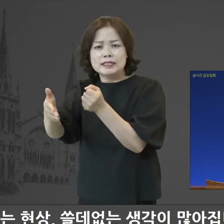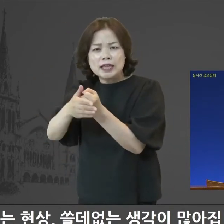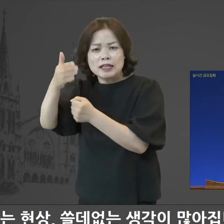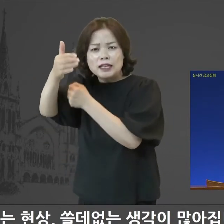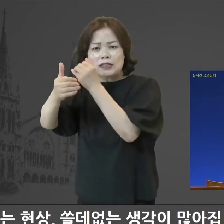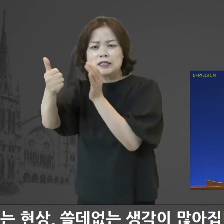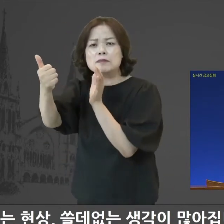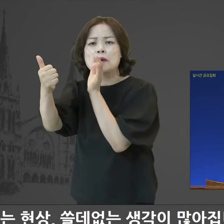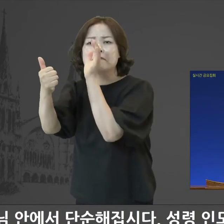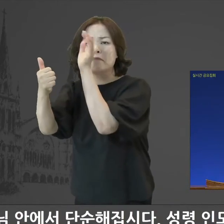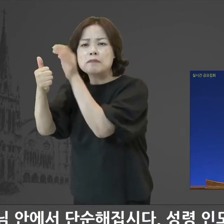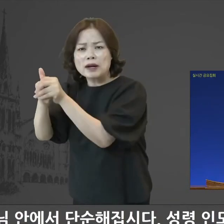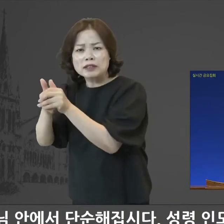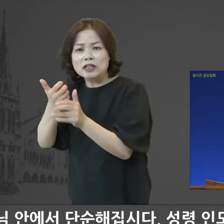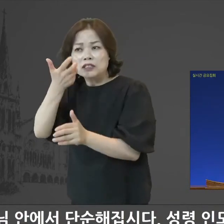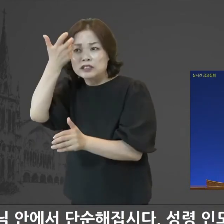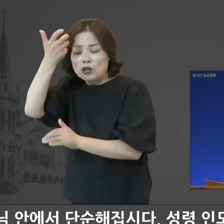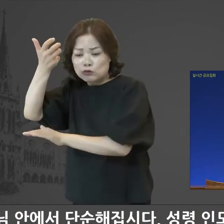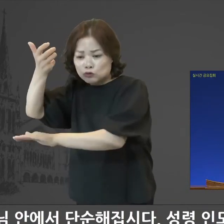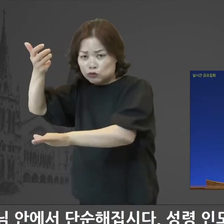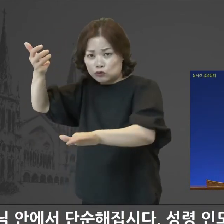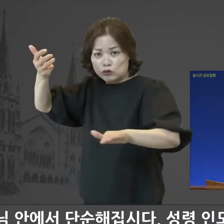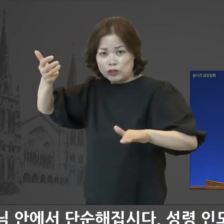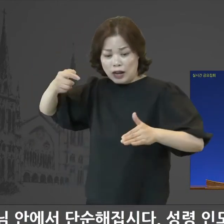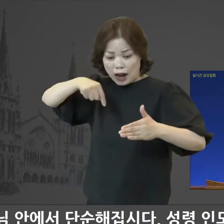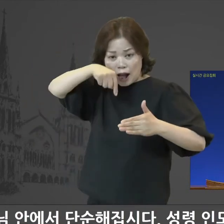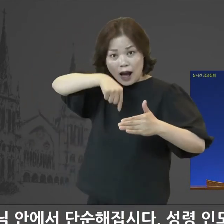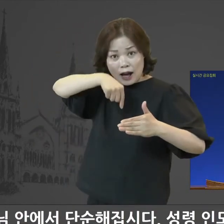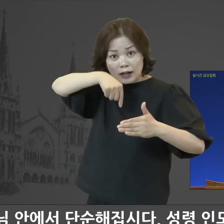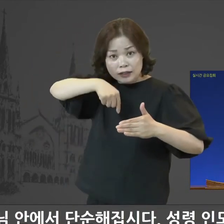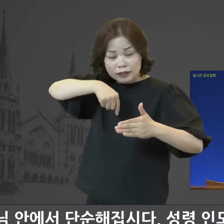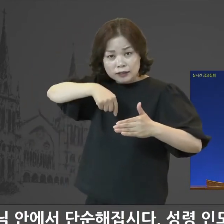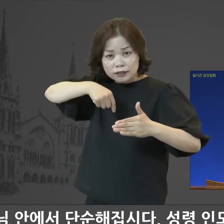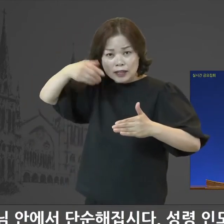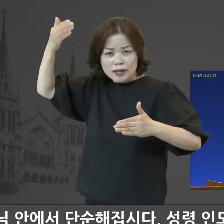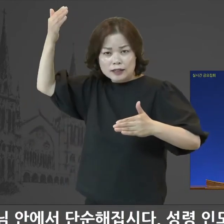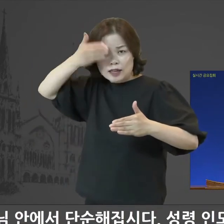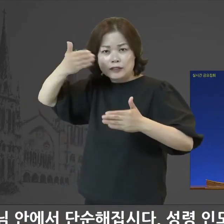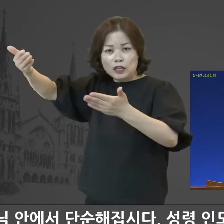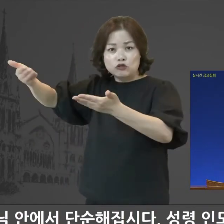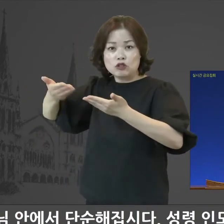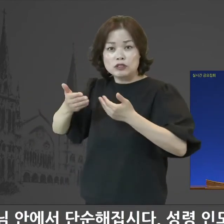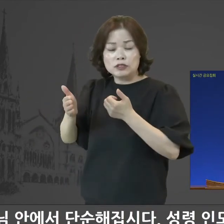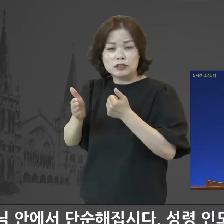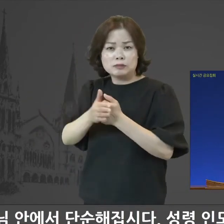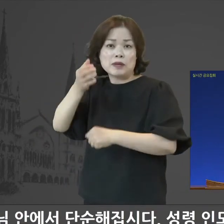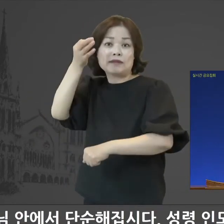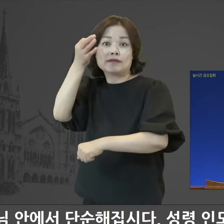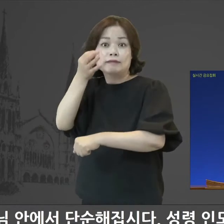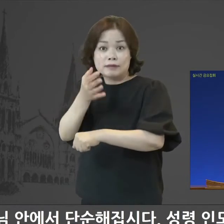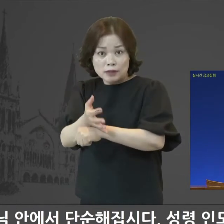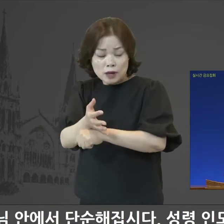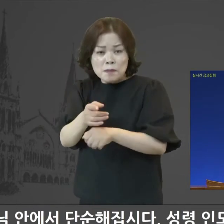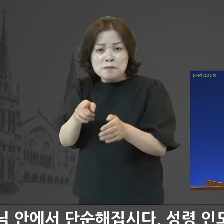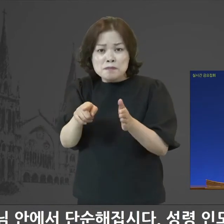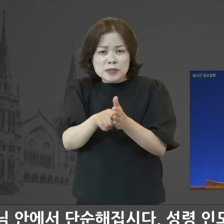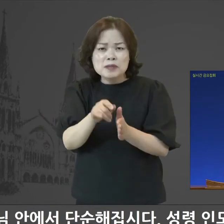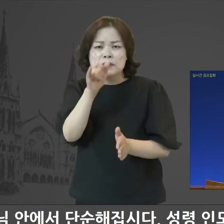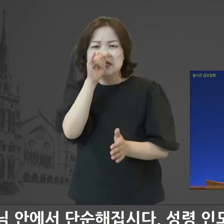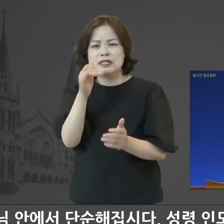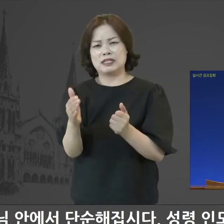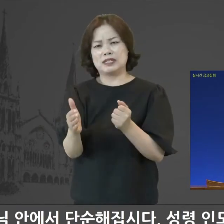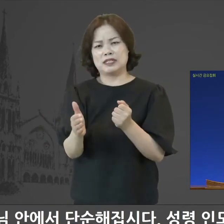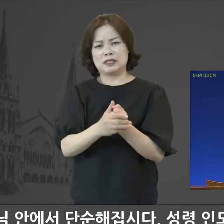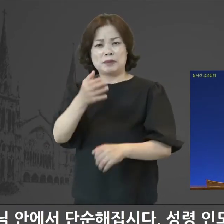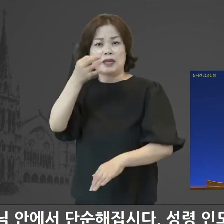하나님에게 맡겼기 때문에, 성령께서 우리의 내면을 정화시켜주기 때문에 단순해지는 겁니다. 믿음이 있기